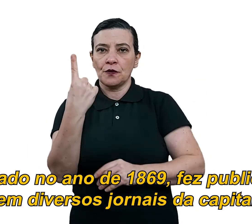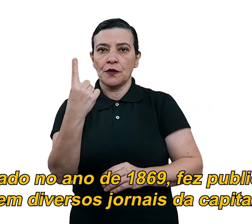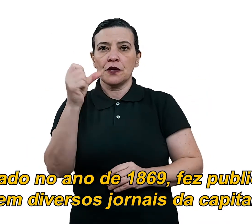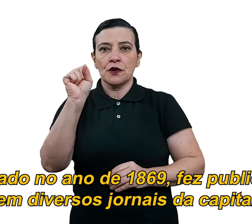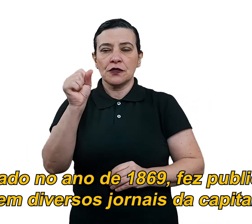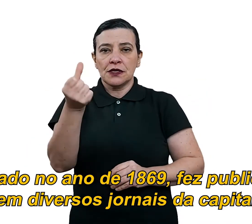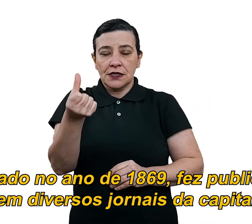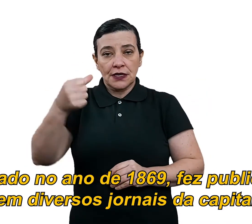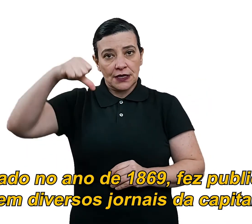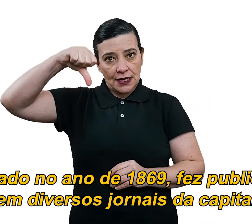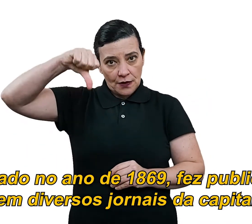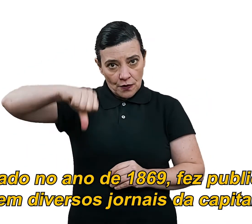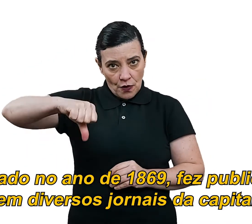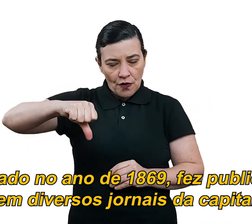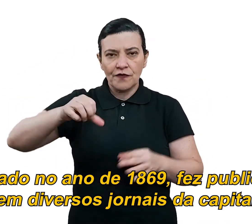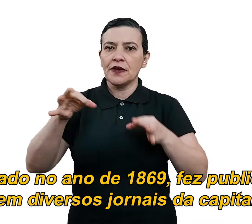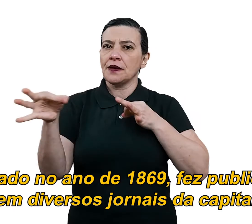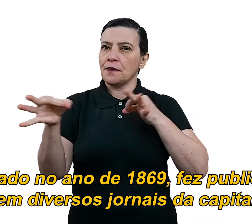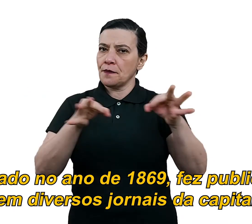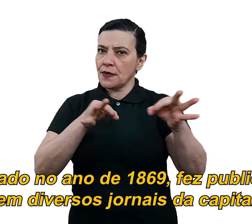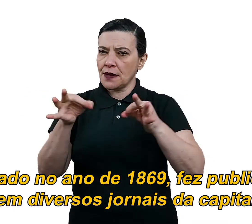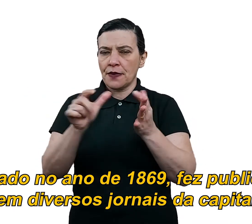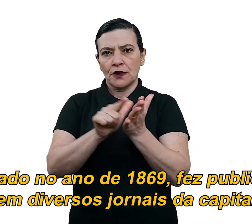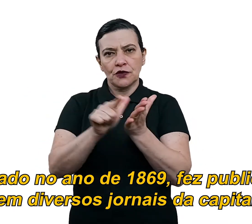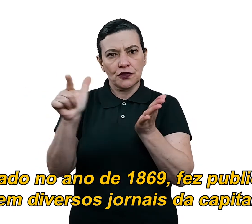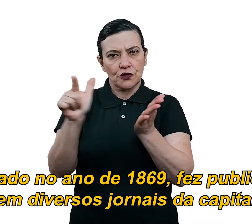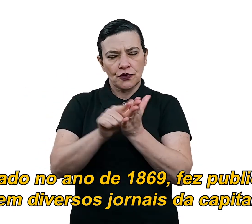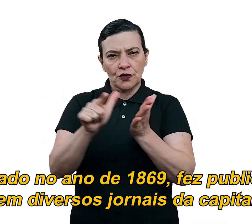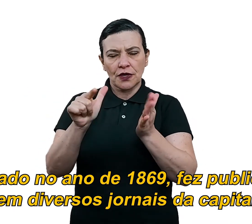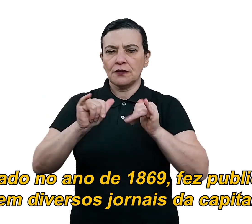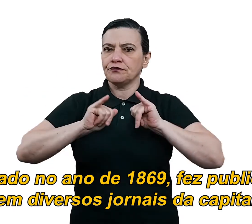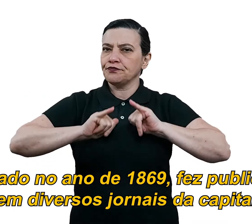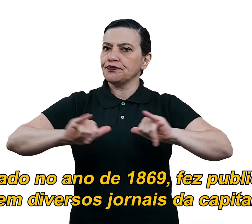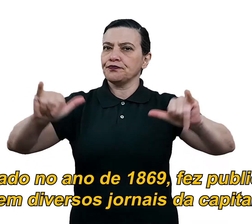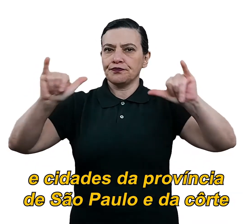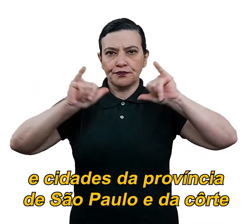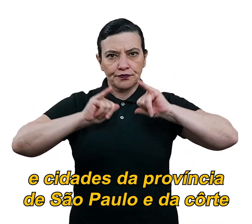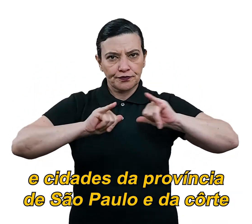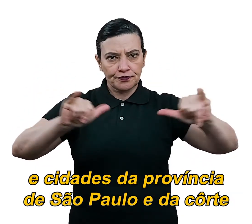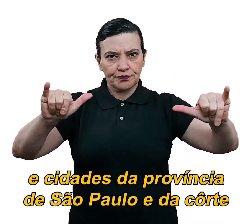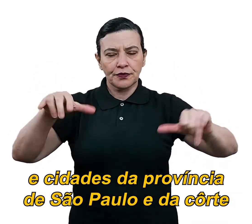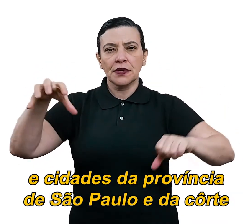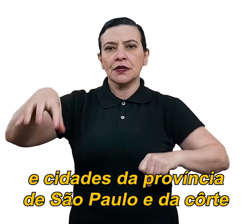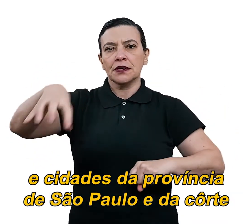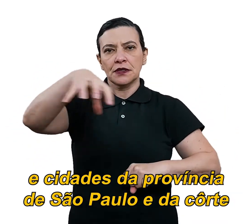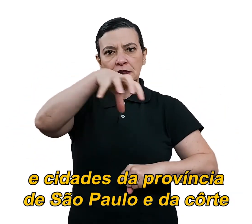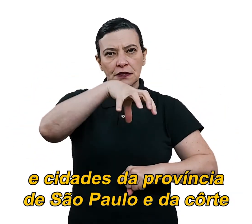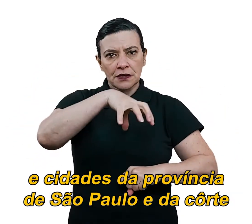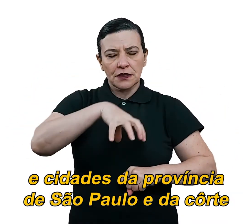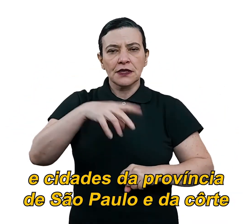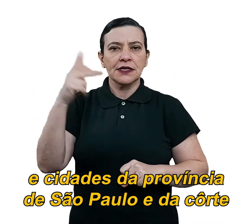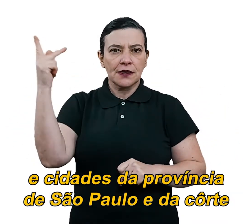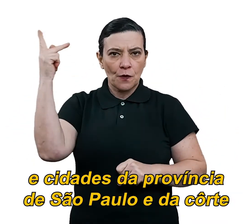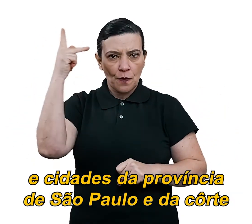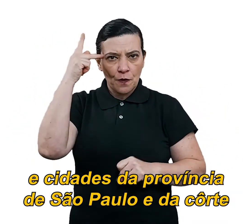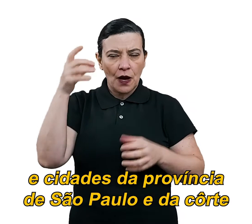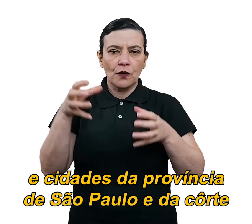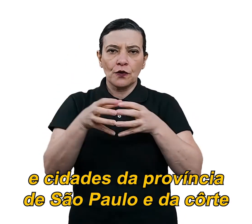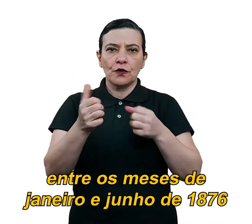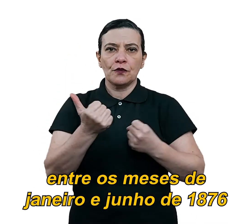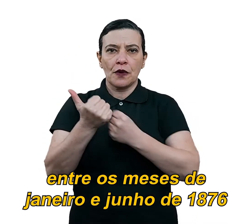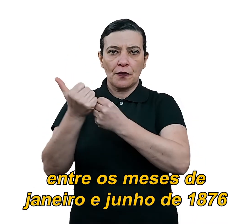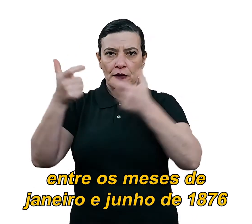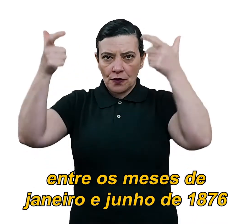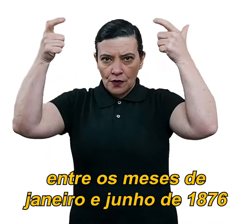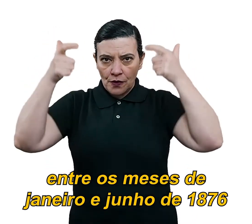ano de 1869, fez publicar em diversos jornais da capital e cidades da província de São Paulo e da